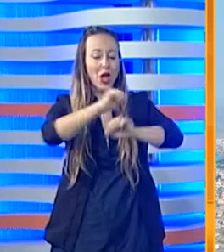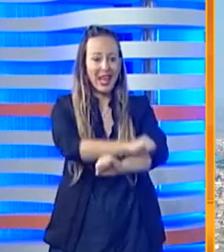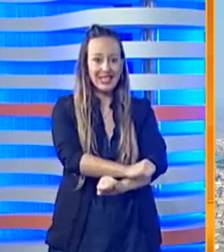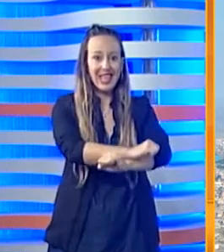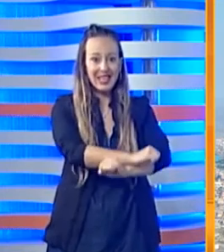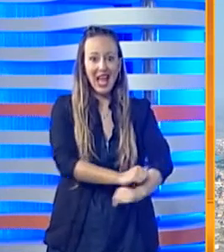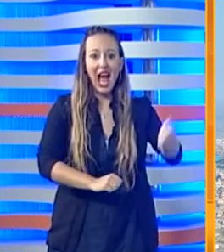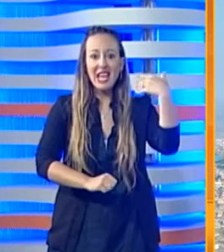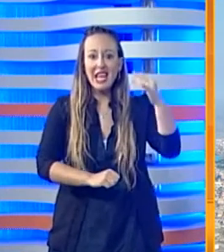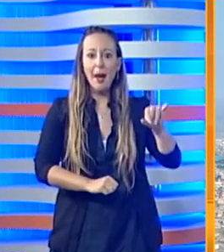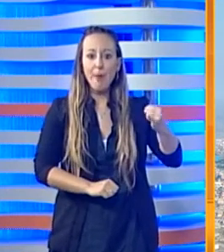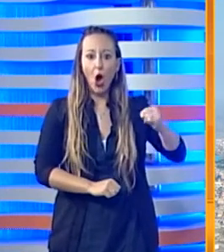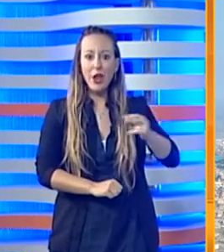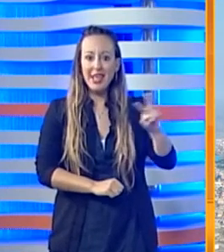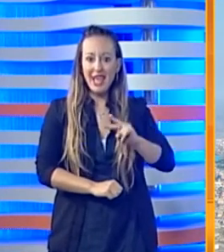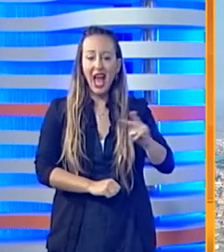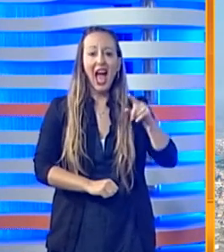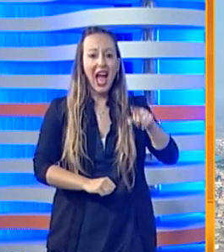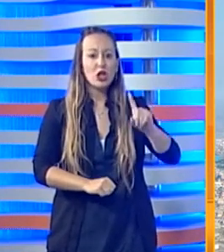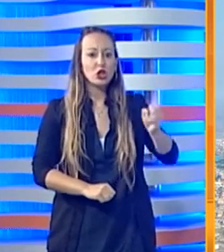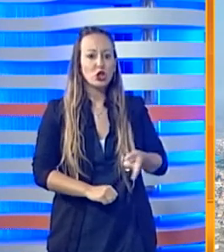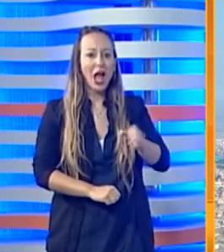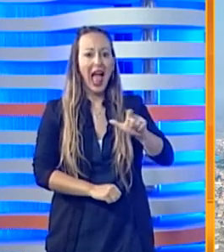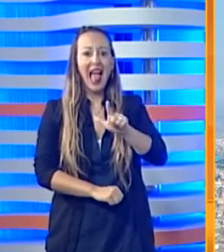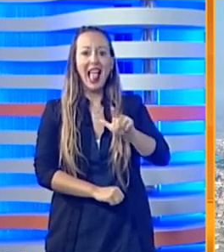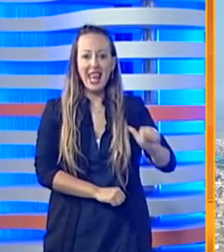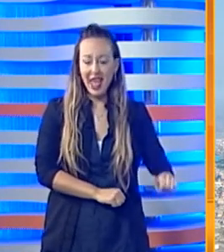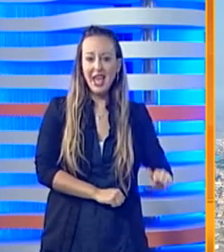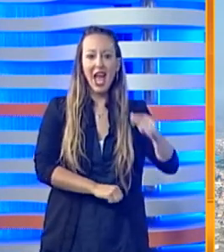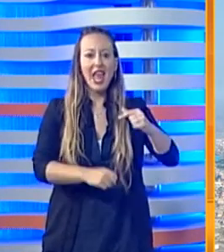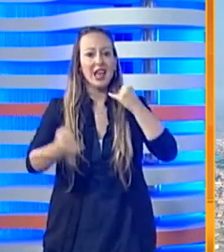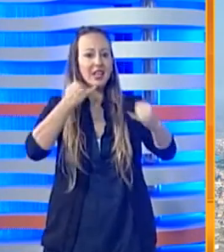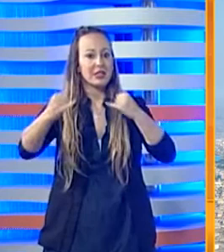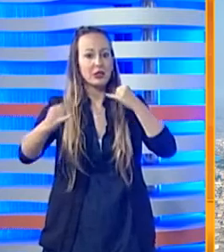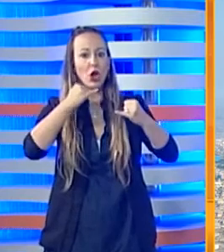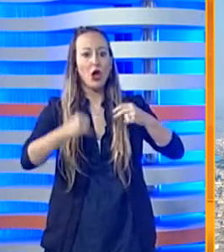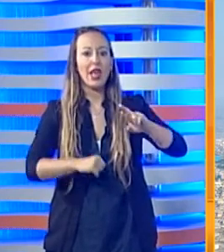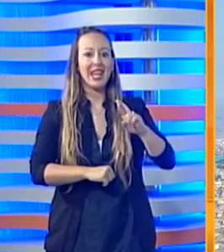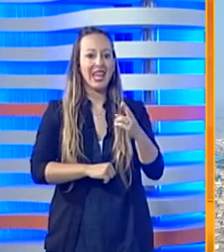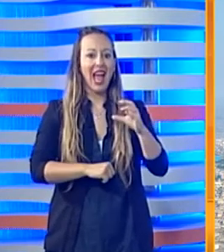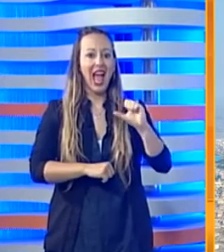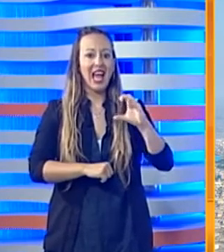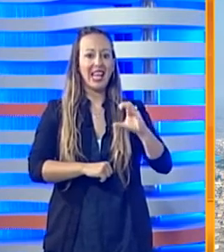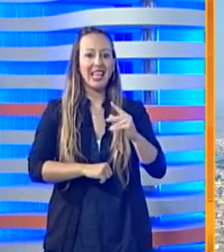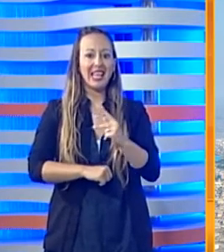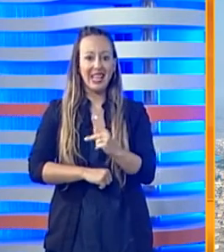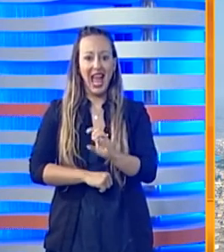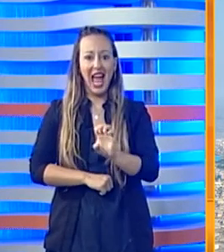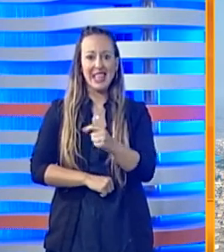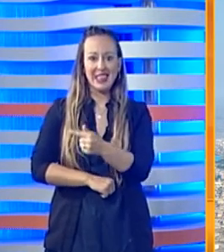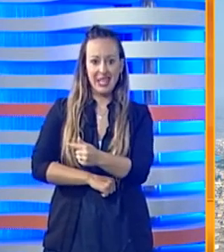Con i mariti mafiosi in carcere erano le mogli a Gela a dirigere il racket